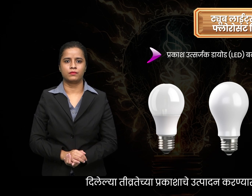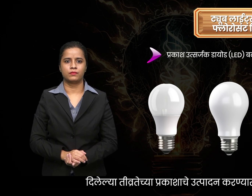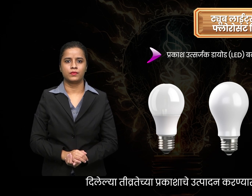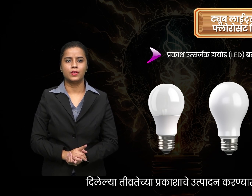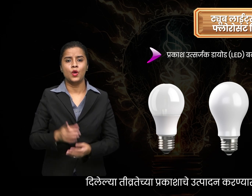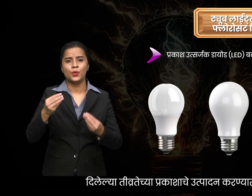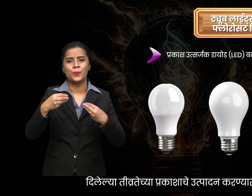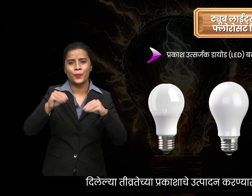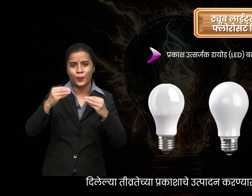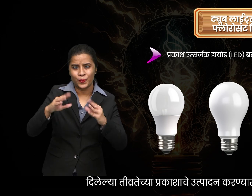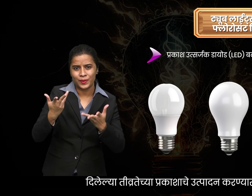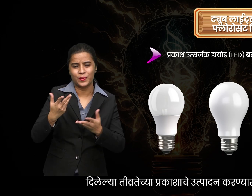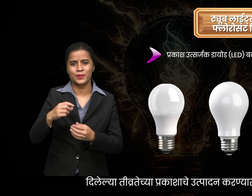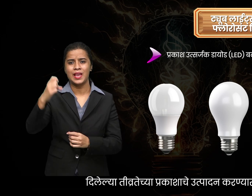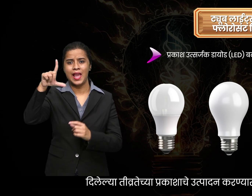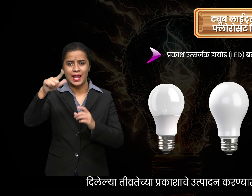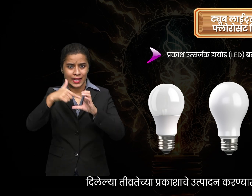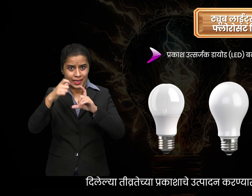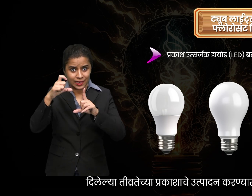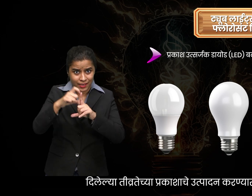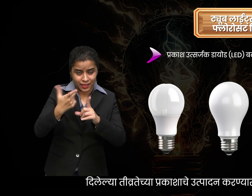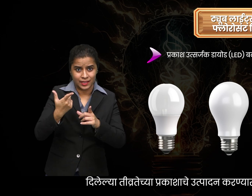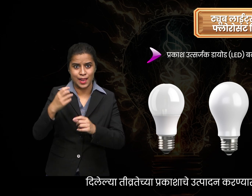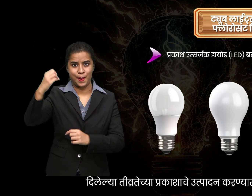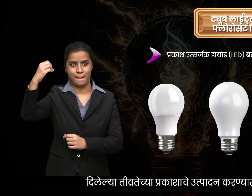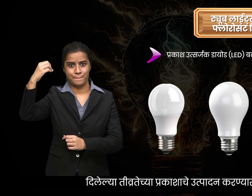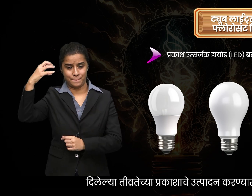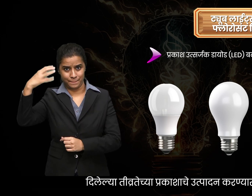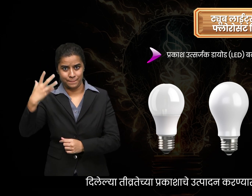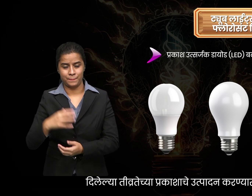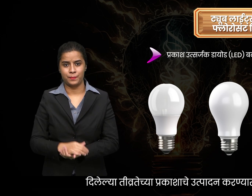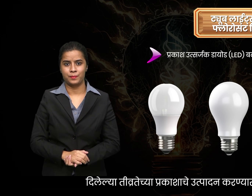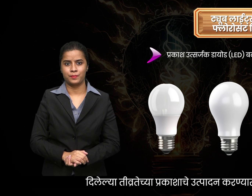दिलेल्या तीव्रतेच्या प्रकाशाचे उत्पादन करण्यासाठी